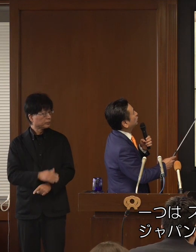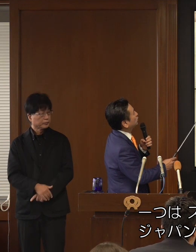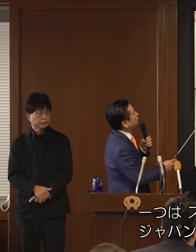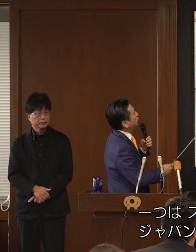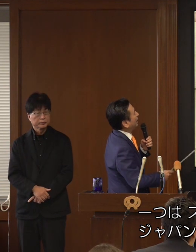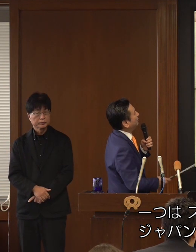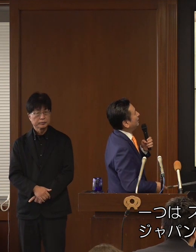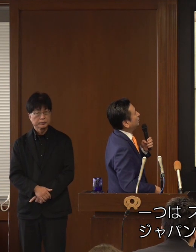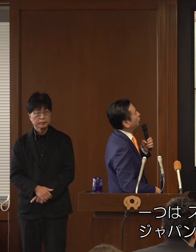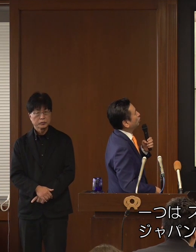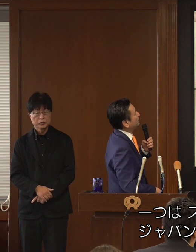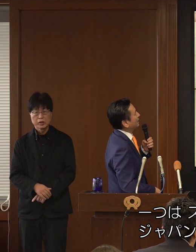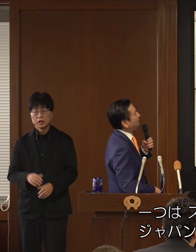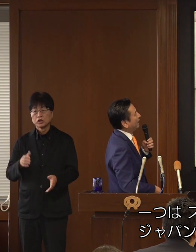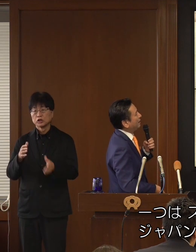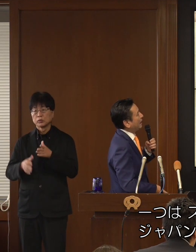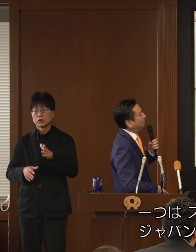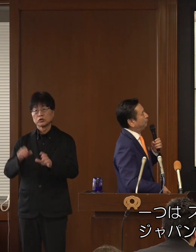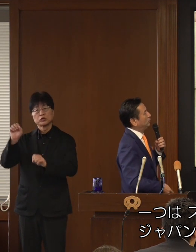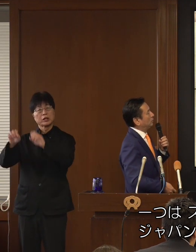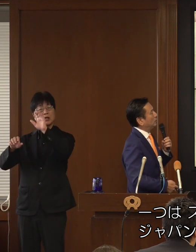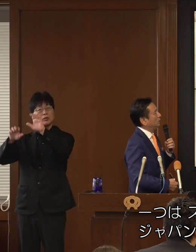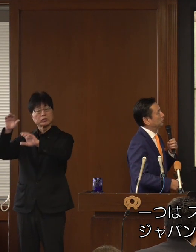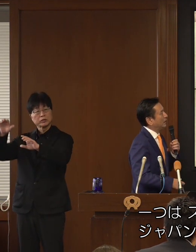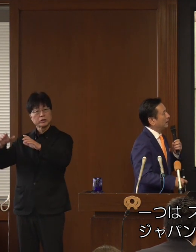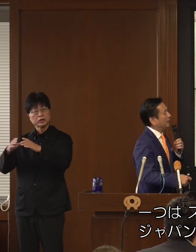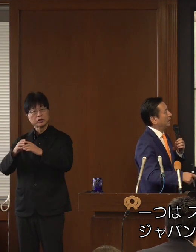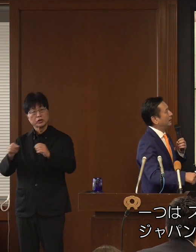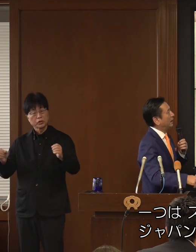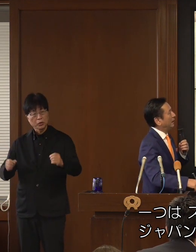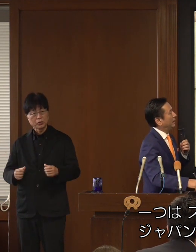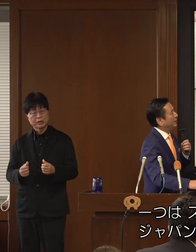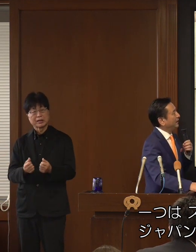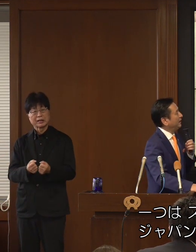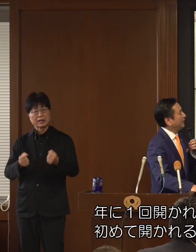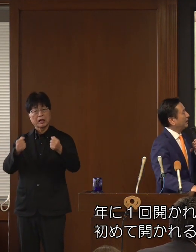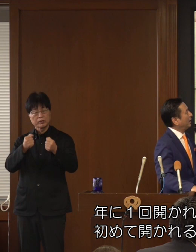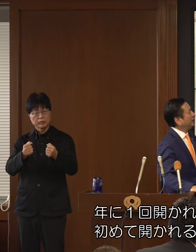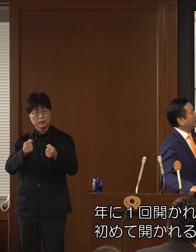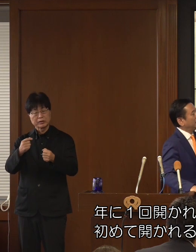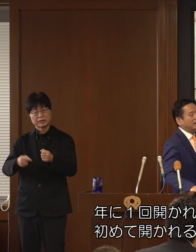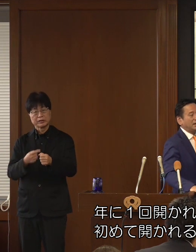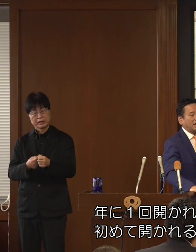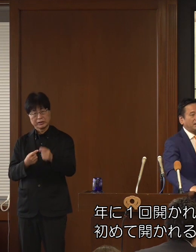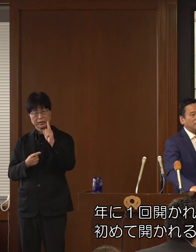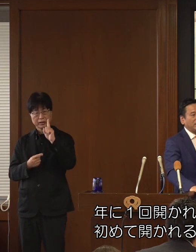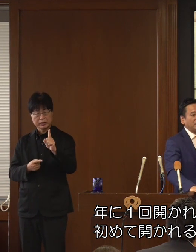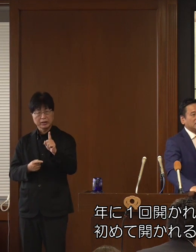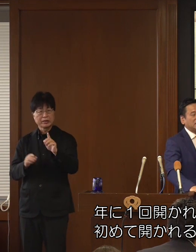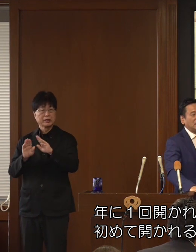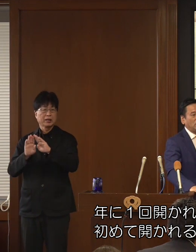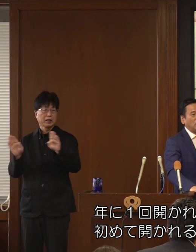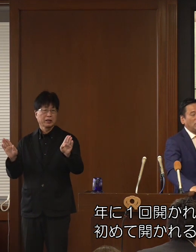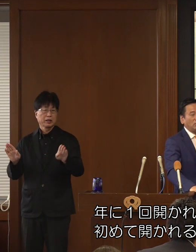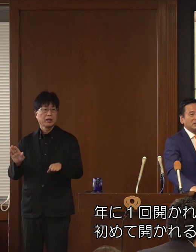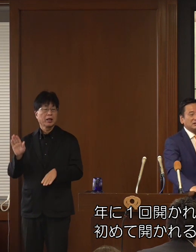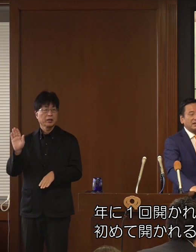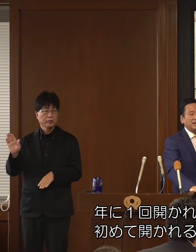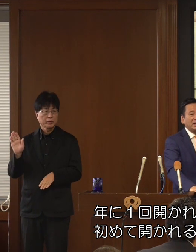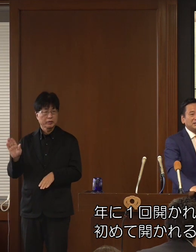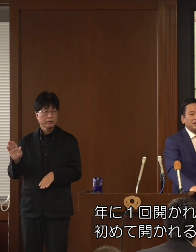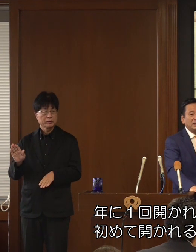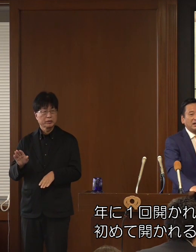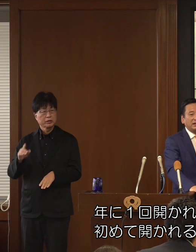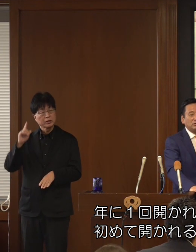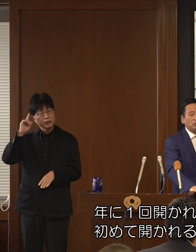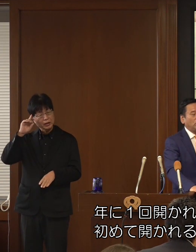スポーツクライミングのジャパンカップっていう大会が年に1回開かれるわけですけれども、佐賀県